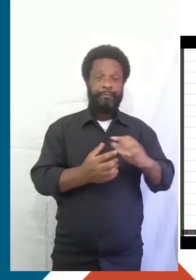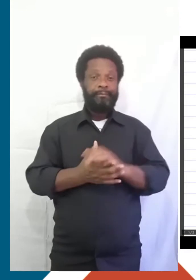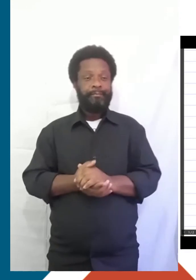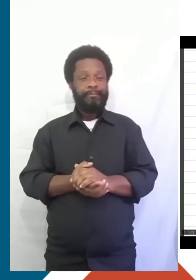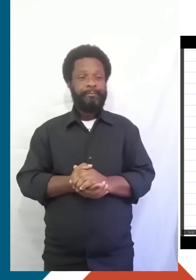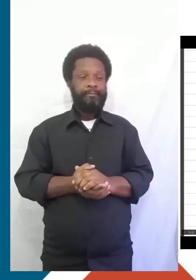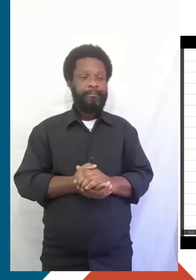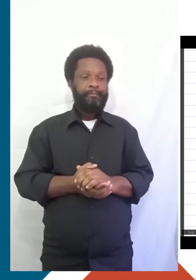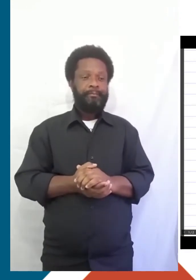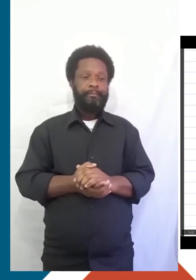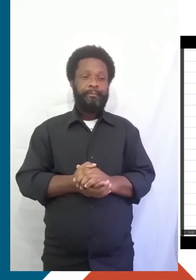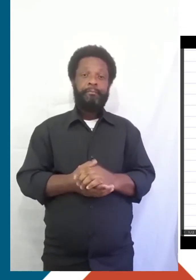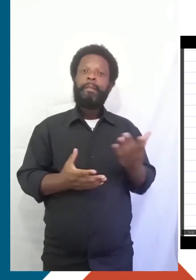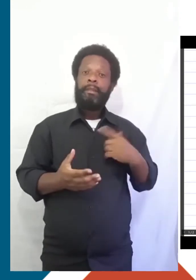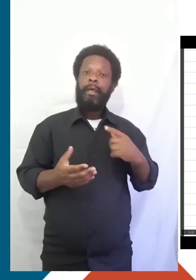polo positivo.